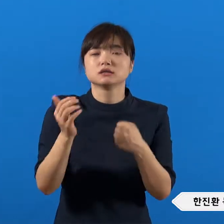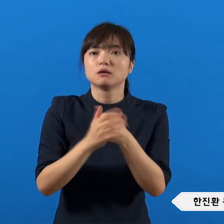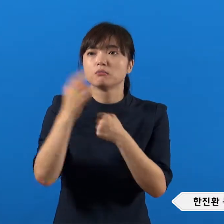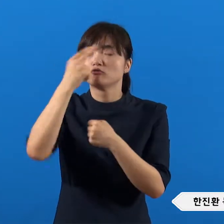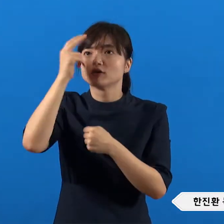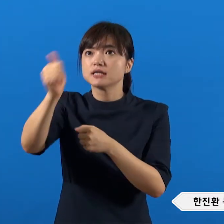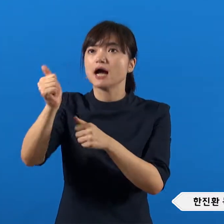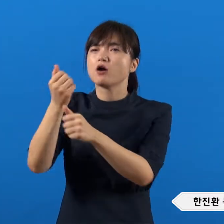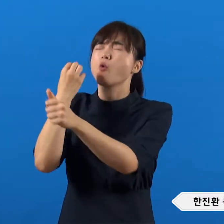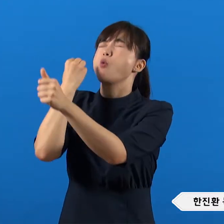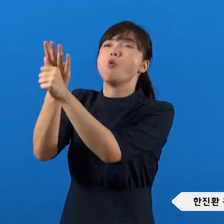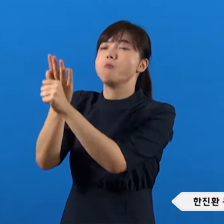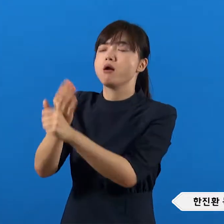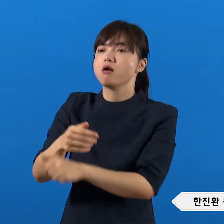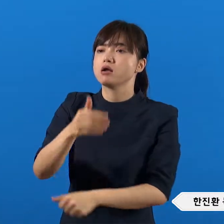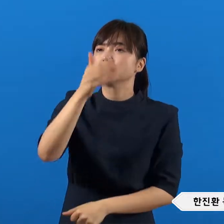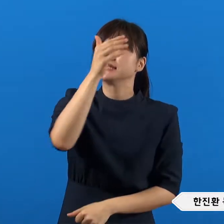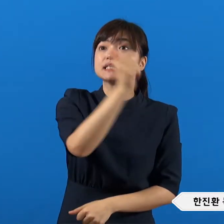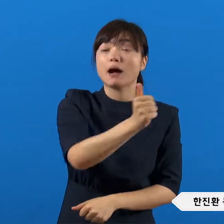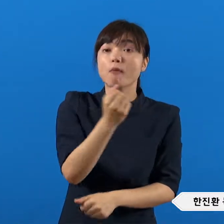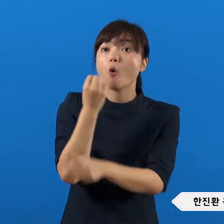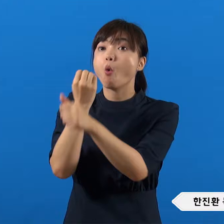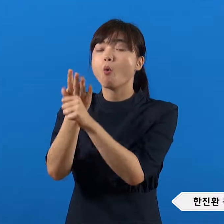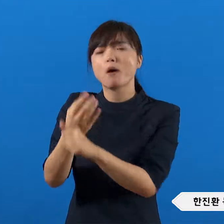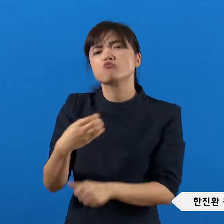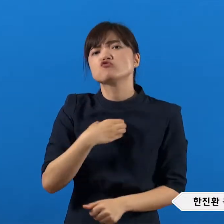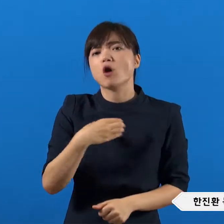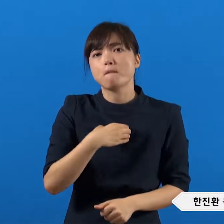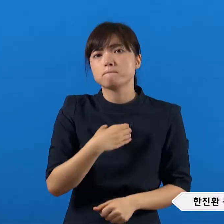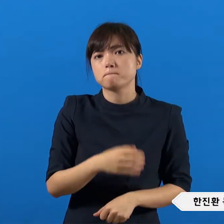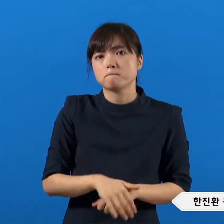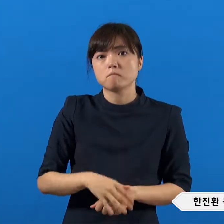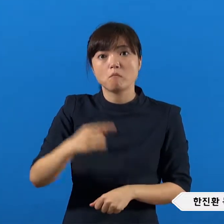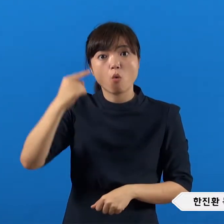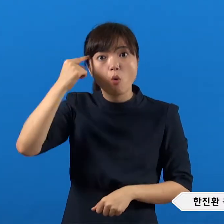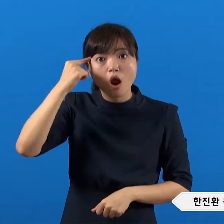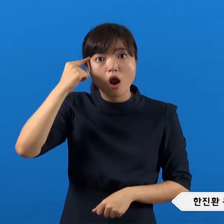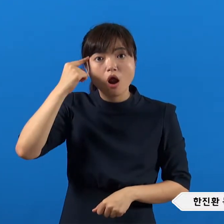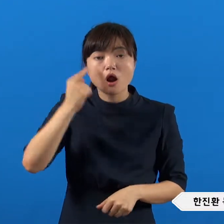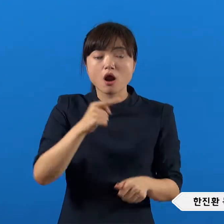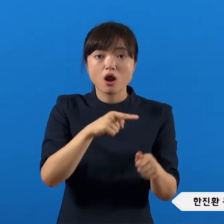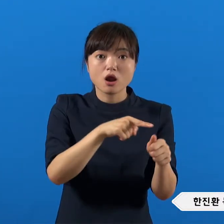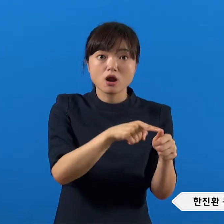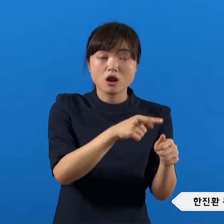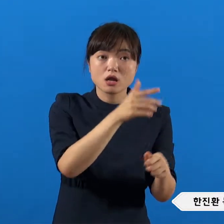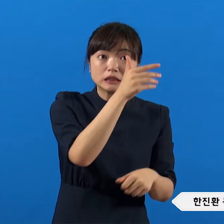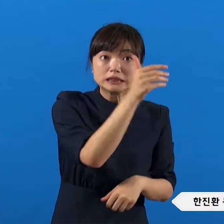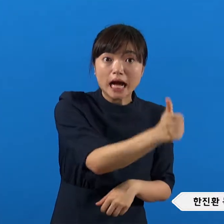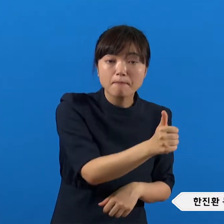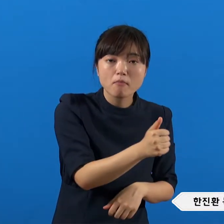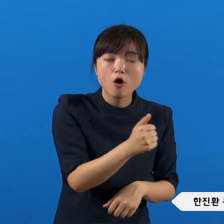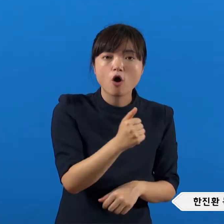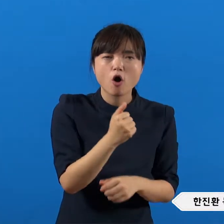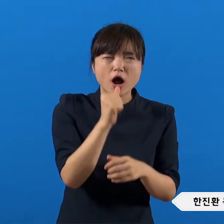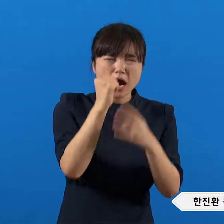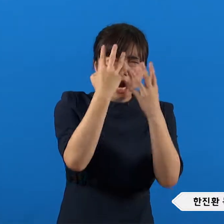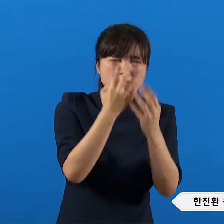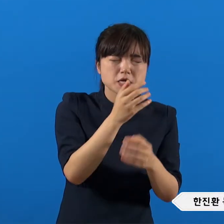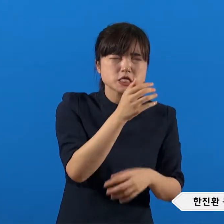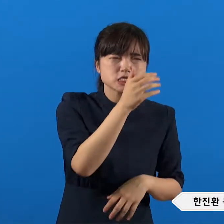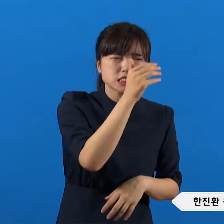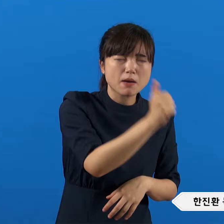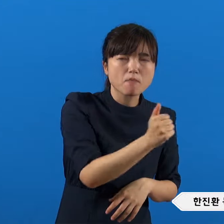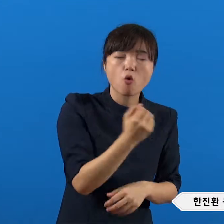했습니다. 당번을 고발하는 것은 위험천만한 일입니다. 왜냐하면 당번의 비리를